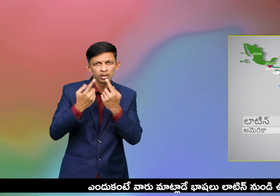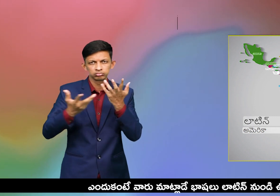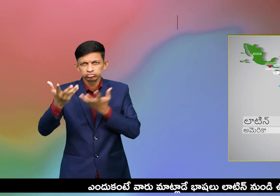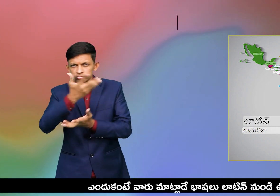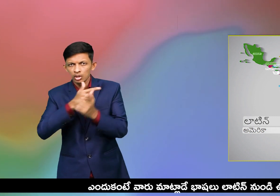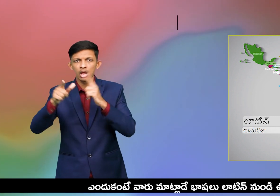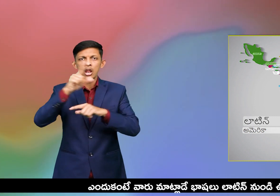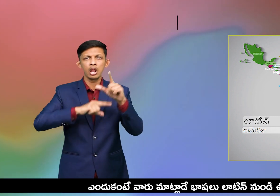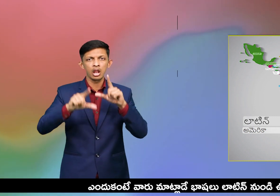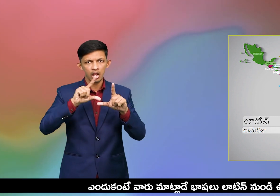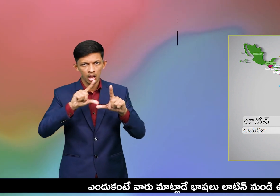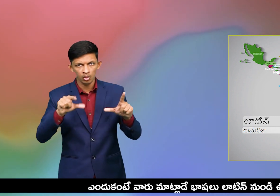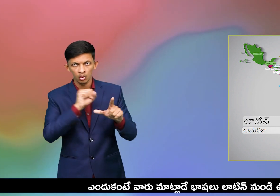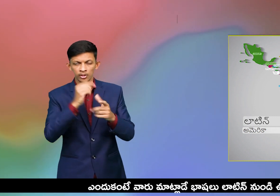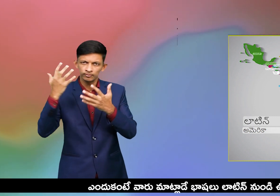భాషలు లాటిన్ నుండి ఉద్భవించాయి.